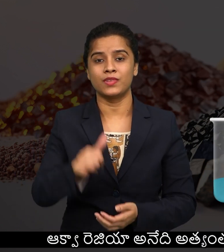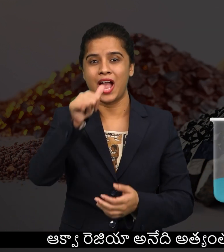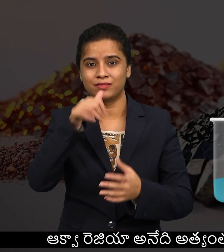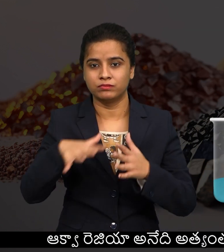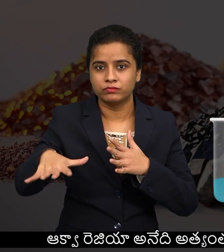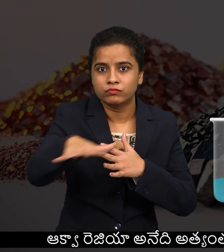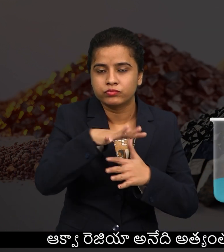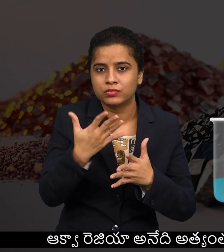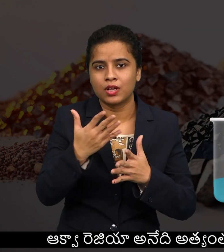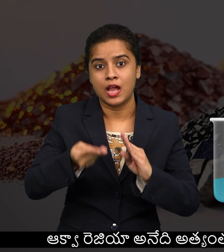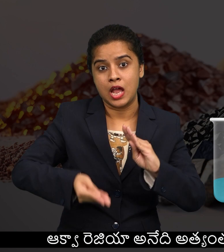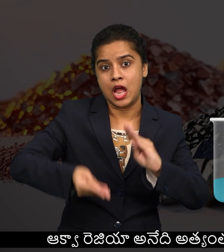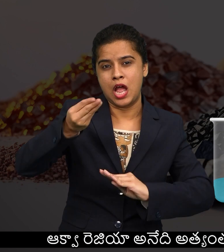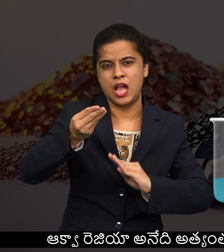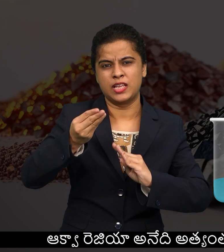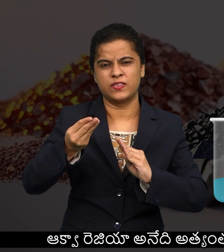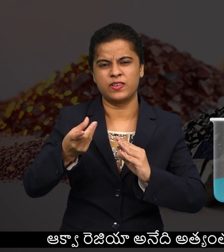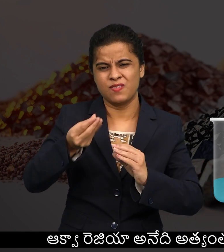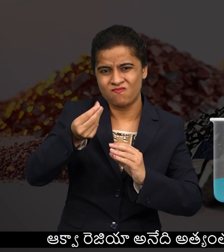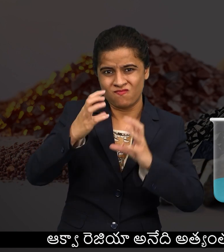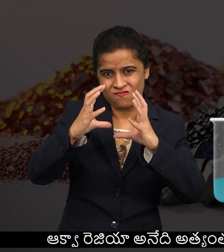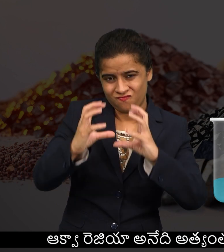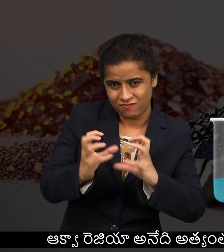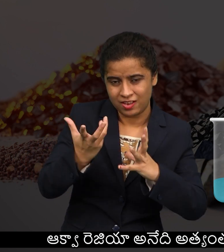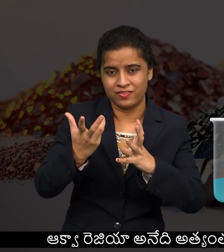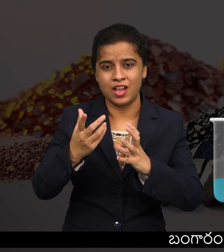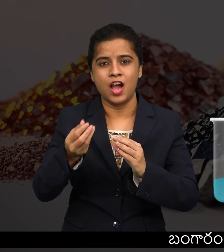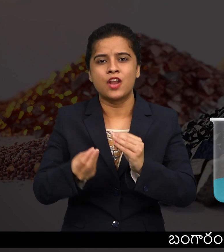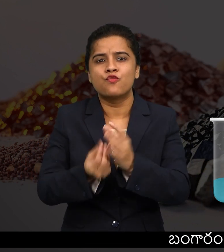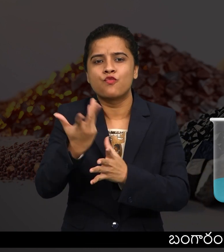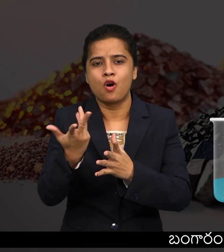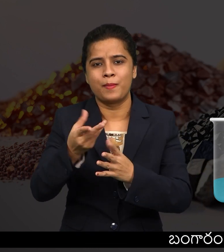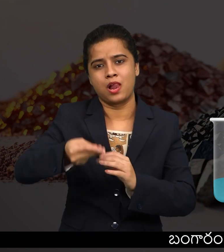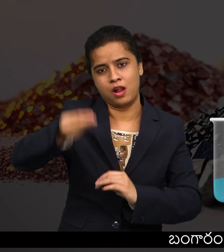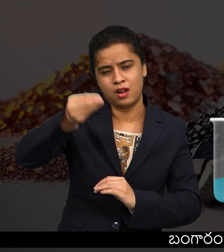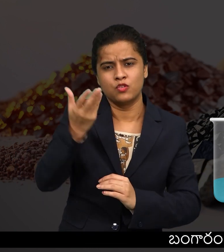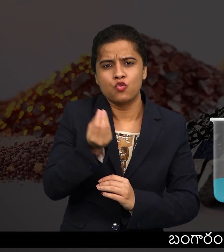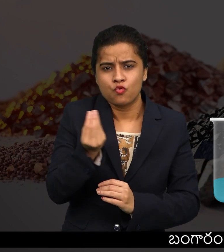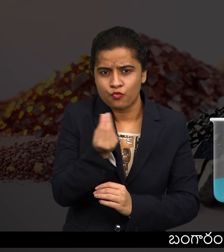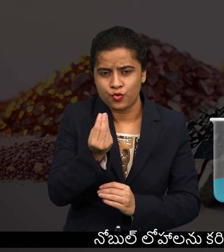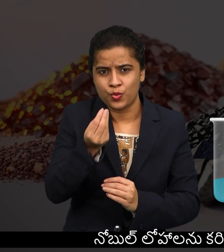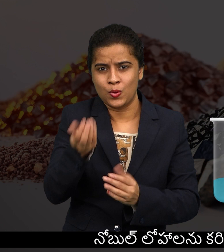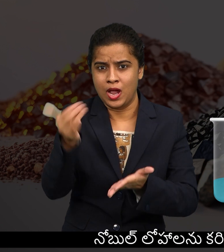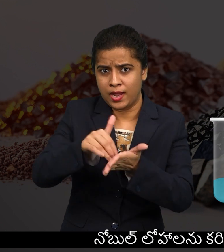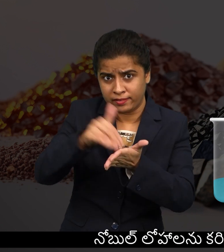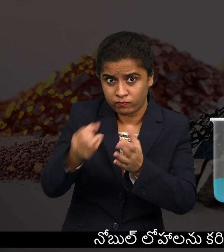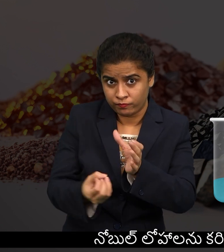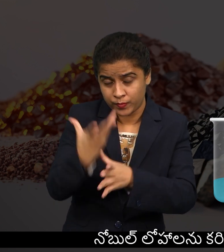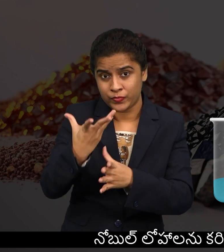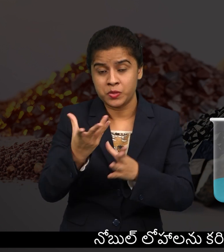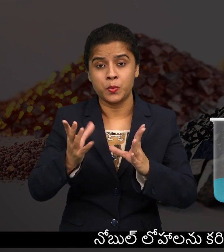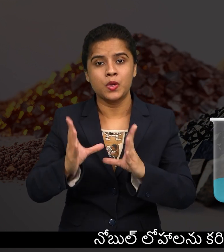ఆక్వారేజియా అనేది అత్యంత తినివేయు మరియు పొగను కలిగించే ద్రవం. బంగారం మరియు ప్లాటినం వంటి నోబుల్